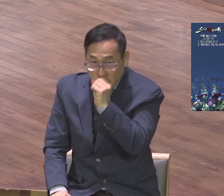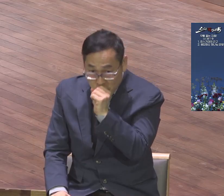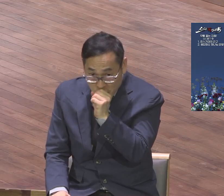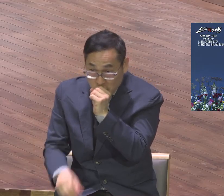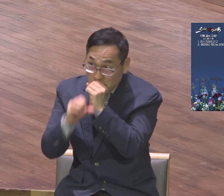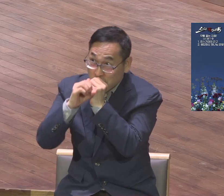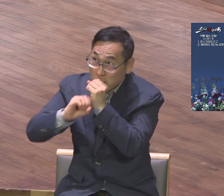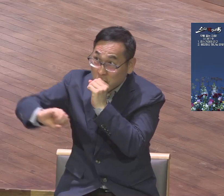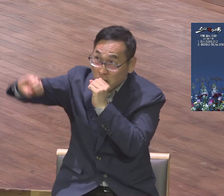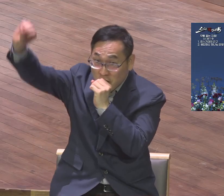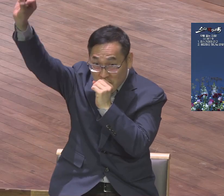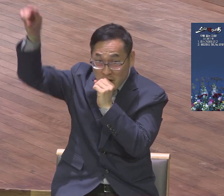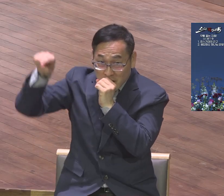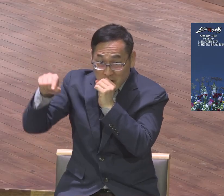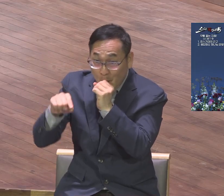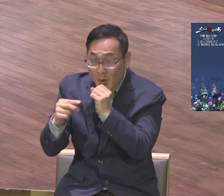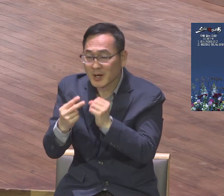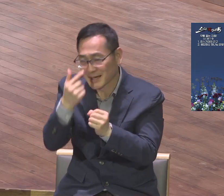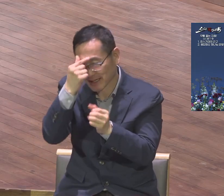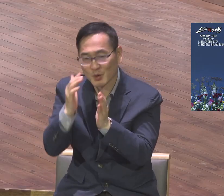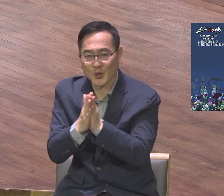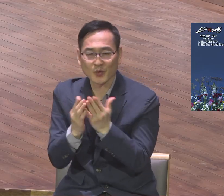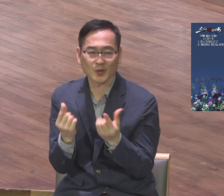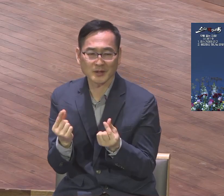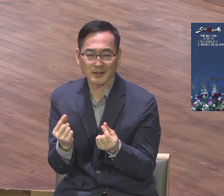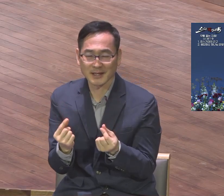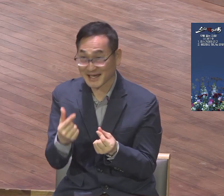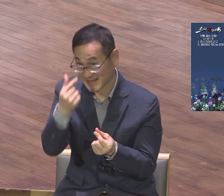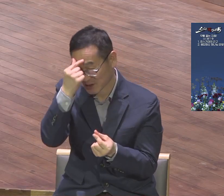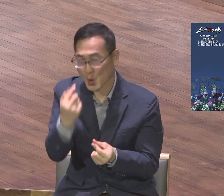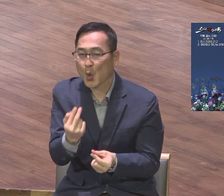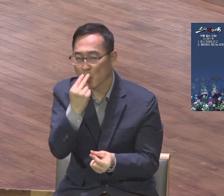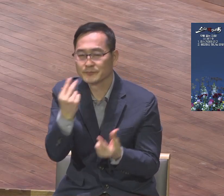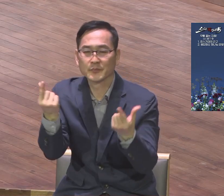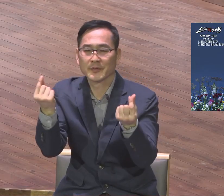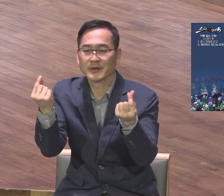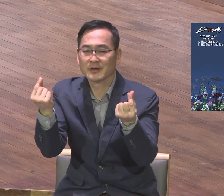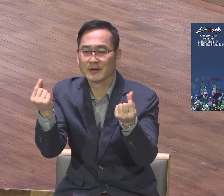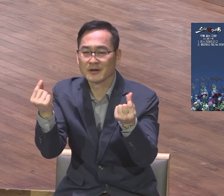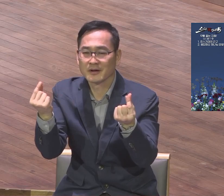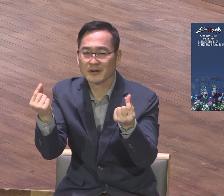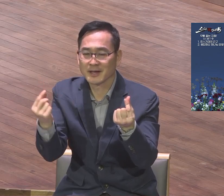공급받는 통로, 그게 뭐냐? 기도. 영적인 생명줄.